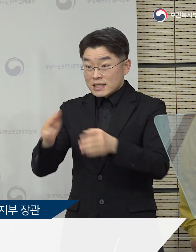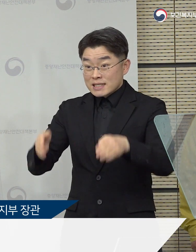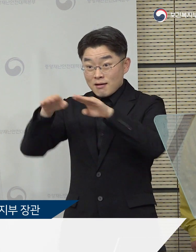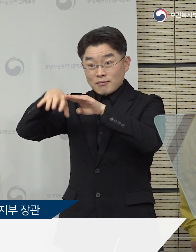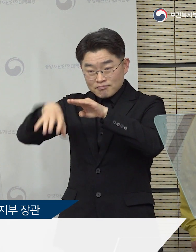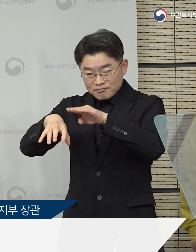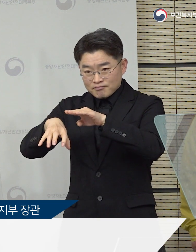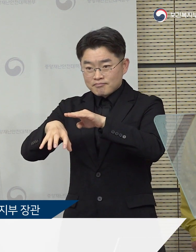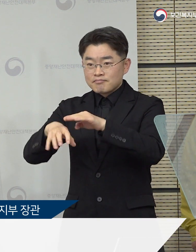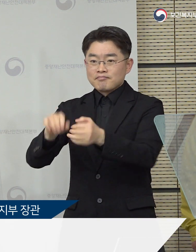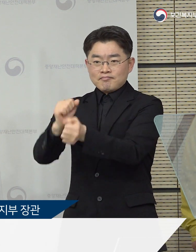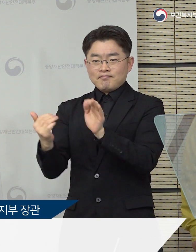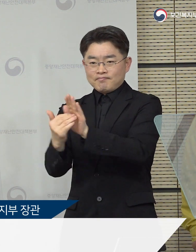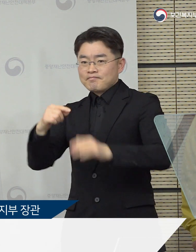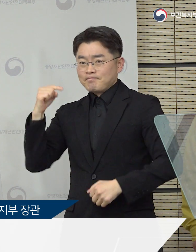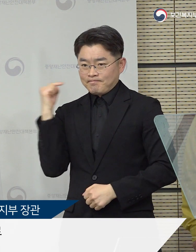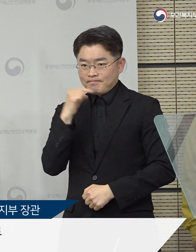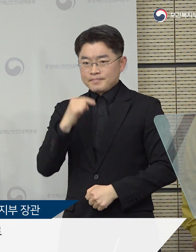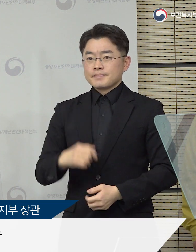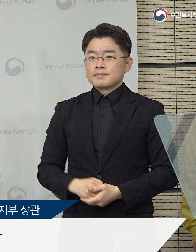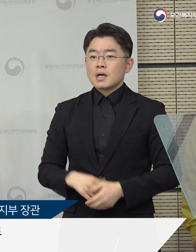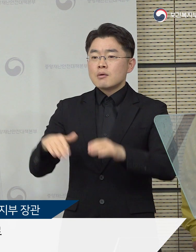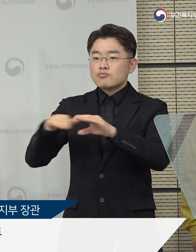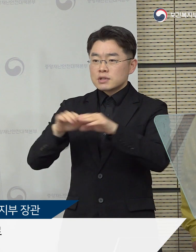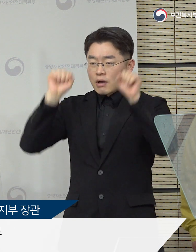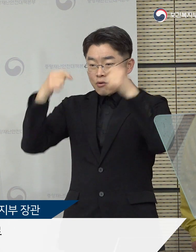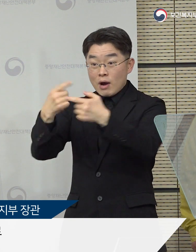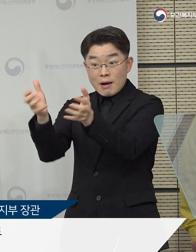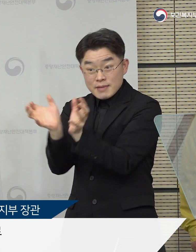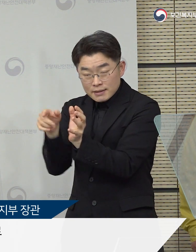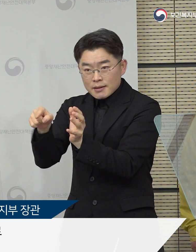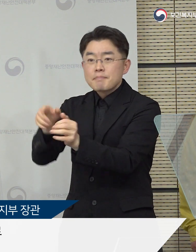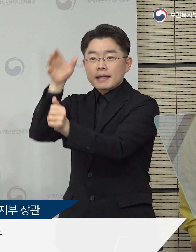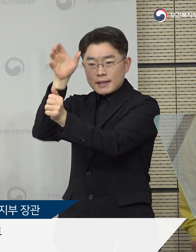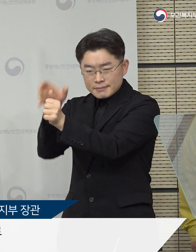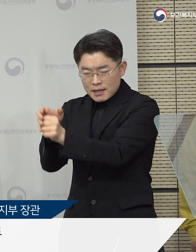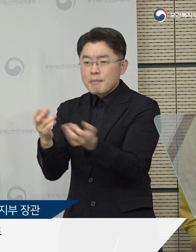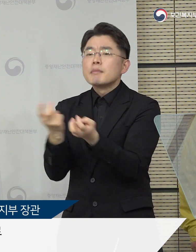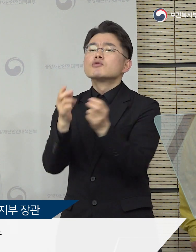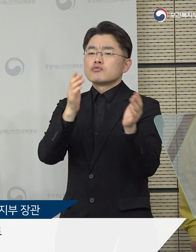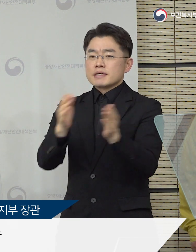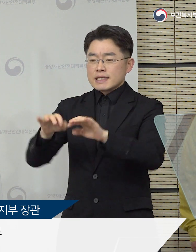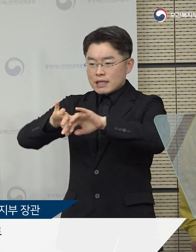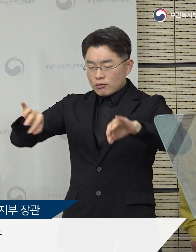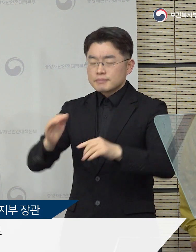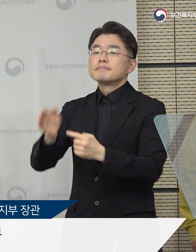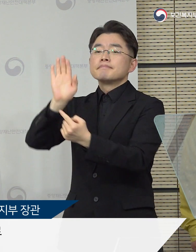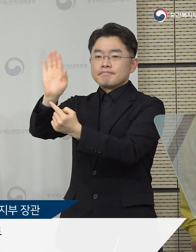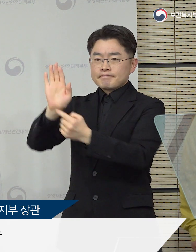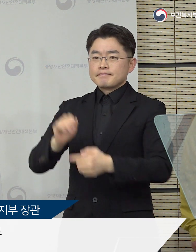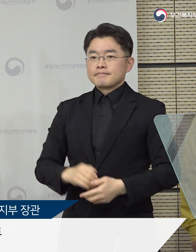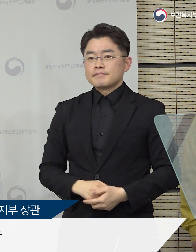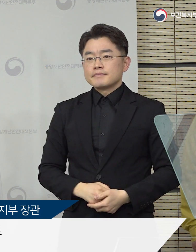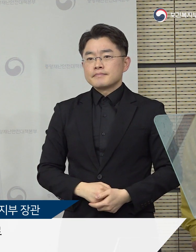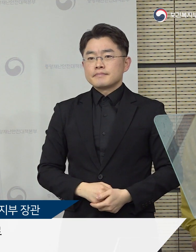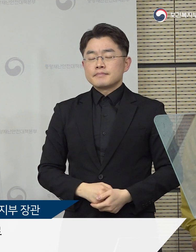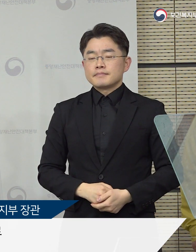종교시설도 방역 수칙을 강화할 것입니다. 문체부 등 소관부처에서 방안을 마련해 별도로 발표할